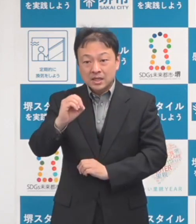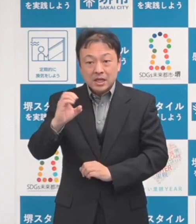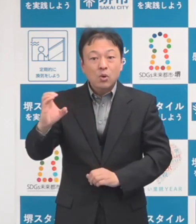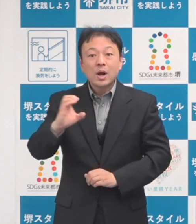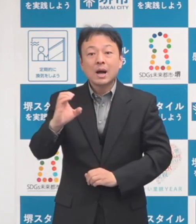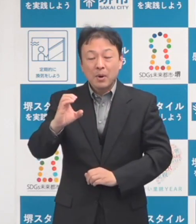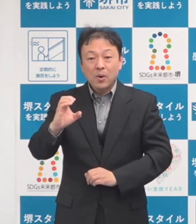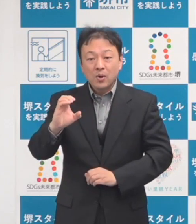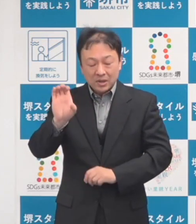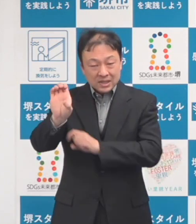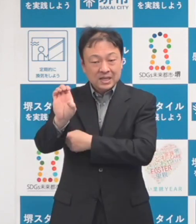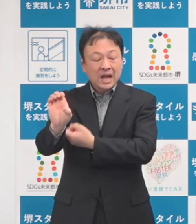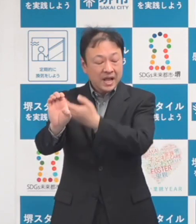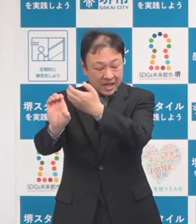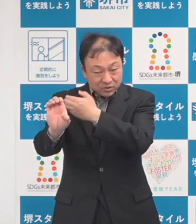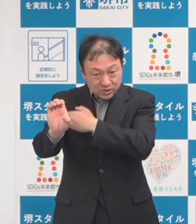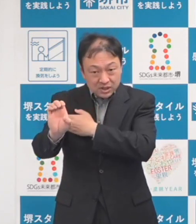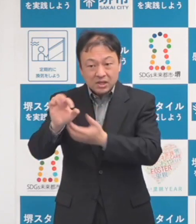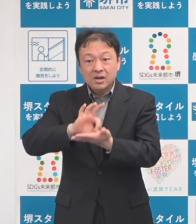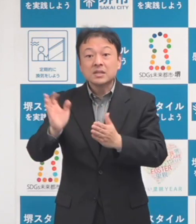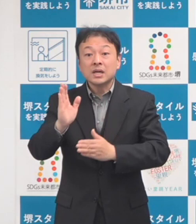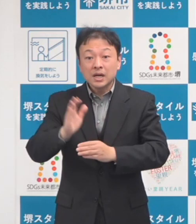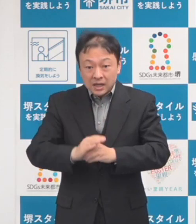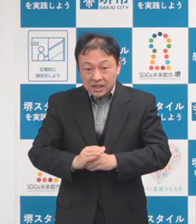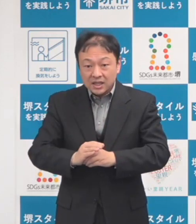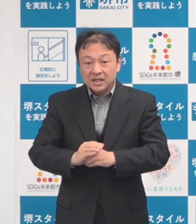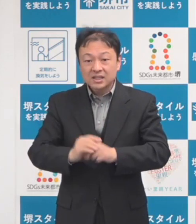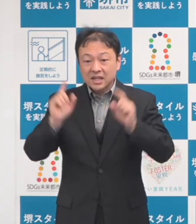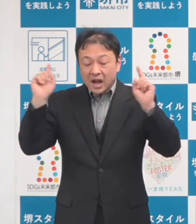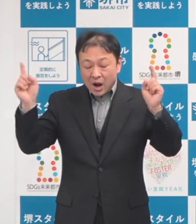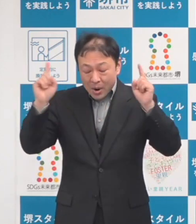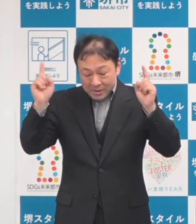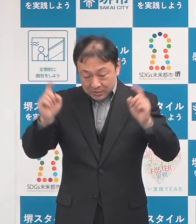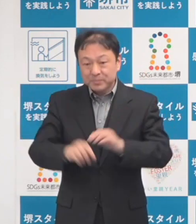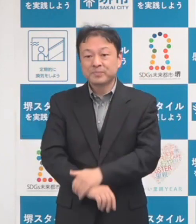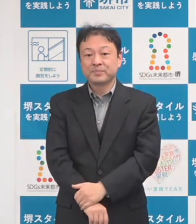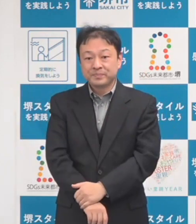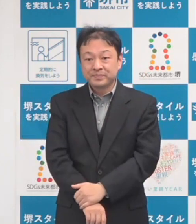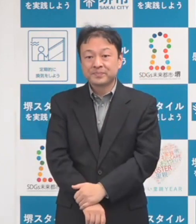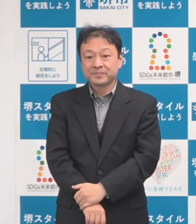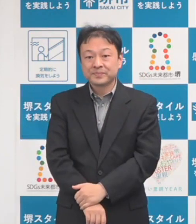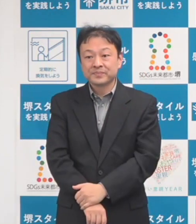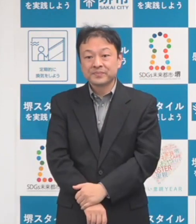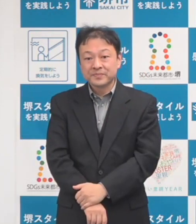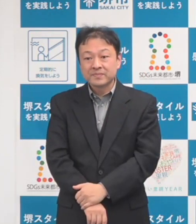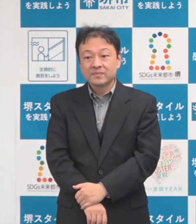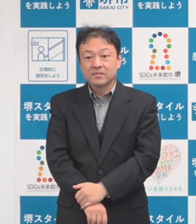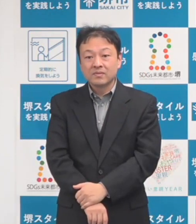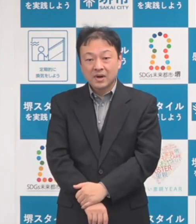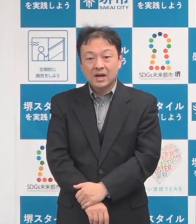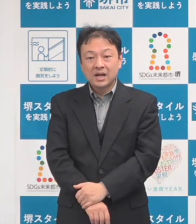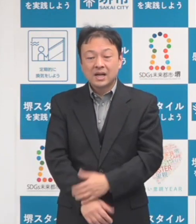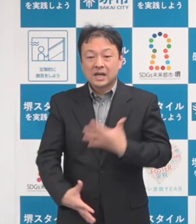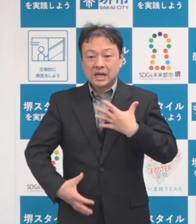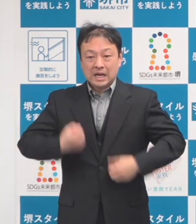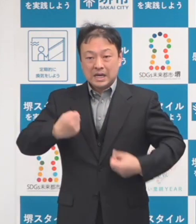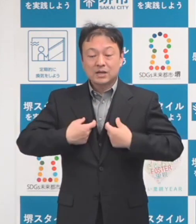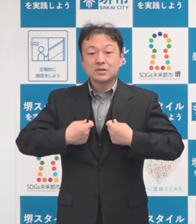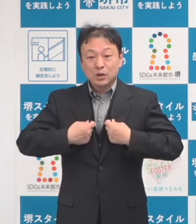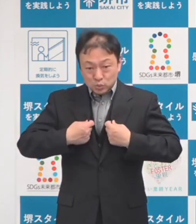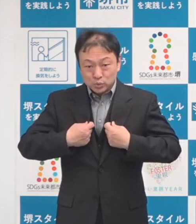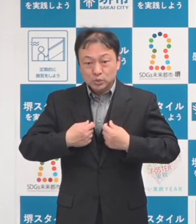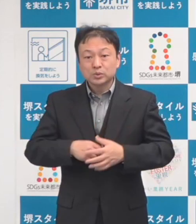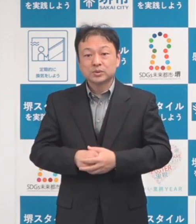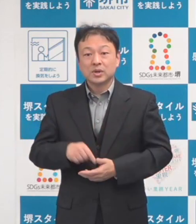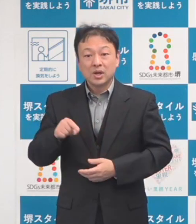ネルギーを使いました音楽フェス、またこの会見でもご紹介させていただきました制服の利制服です